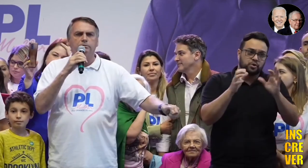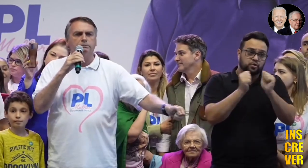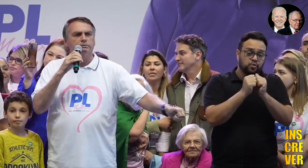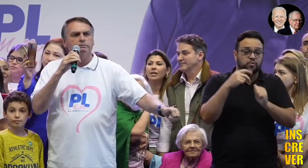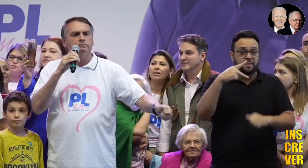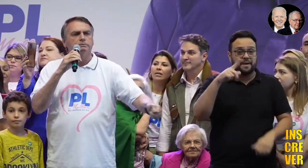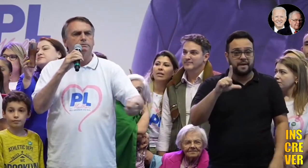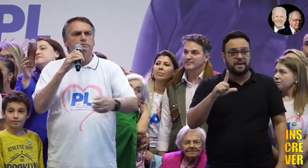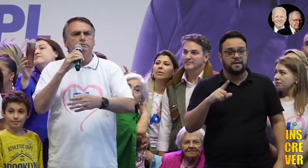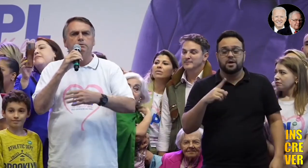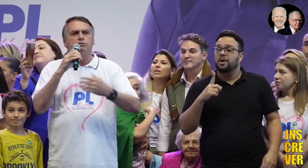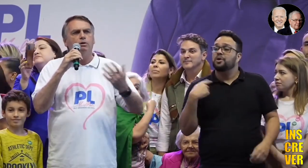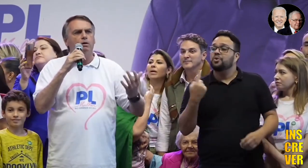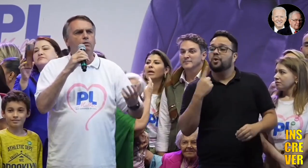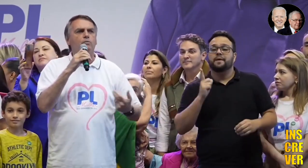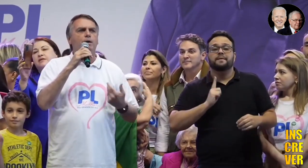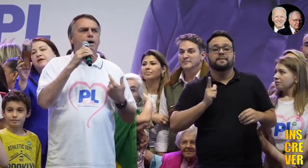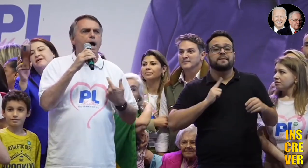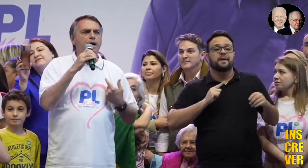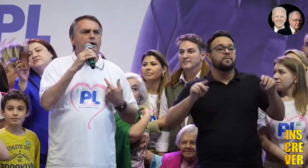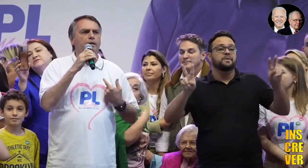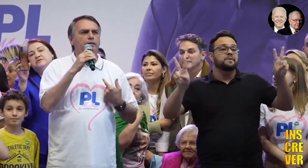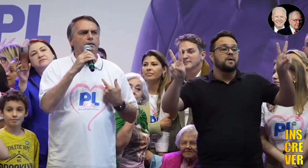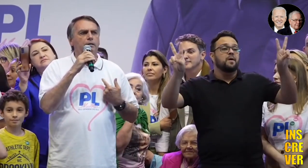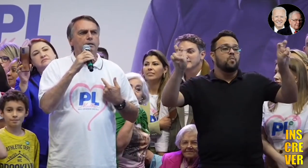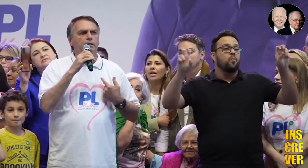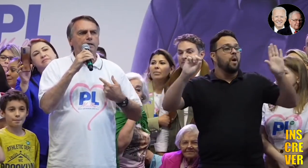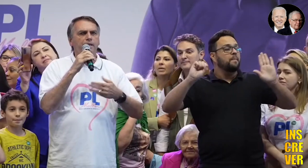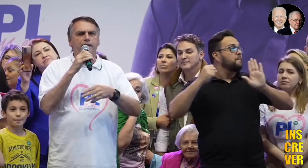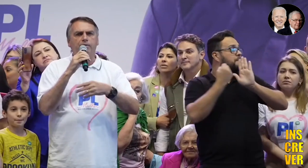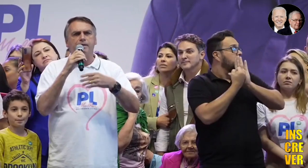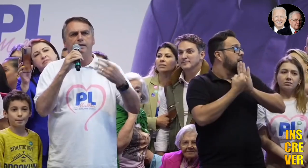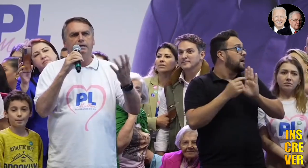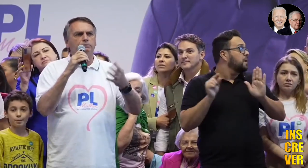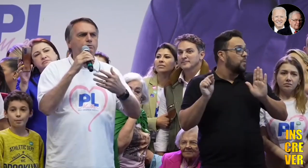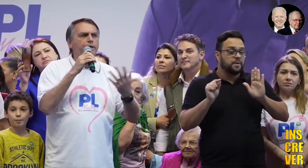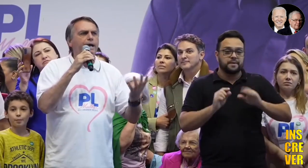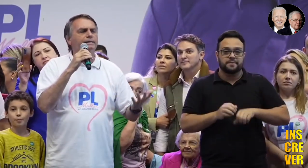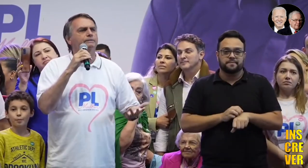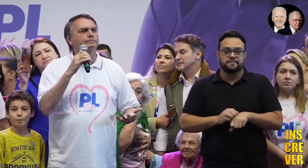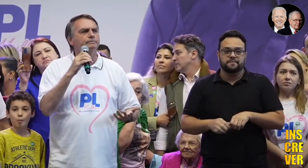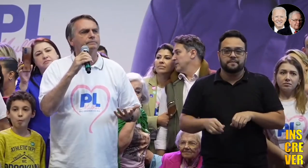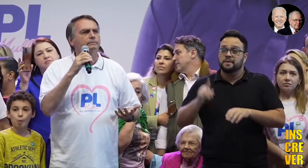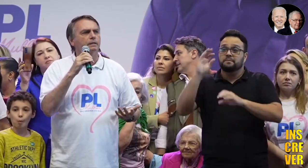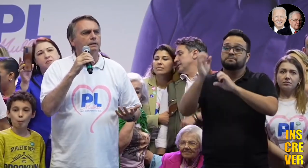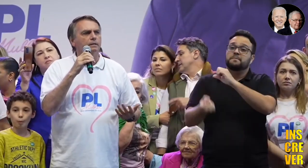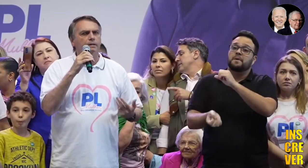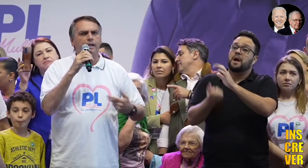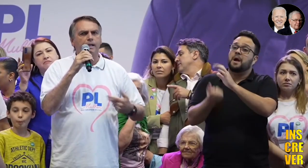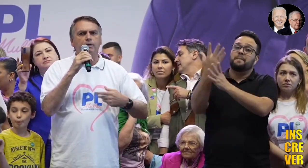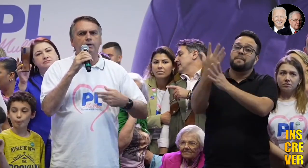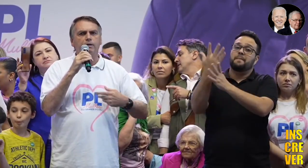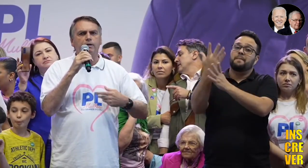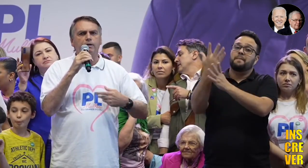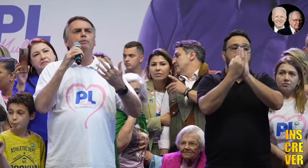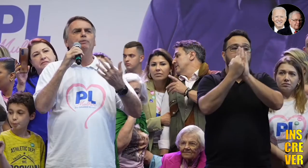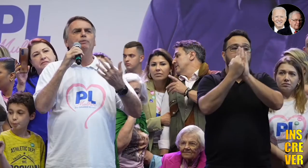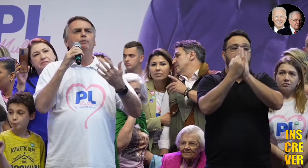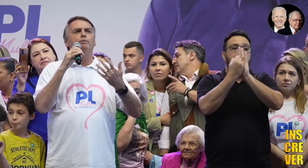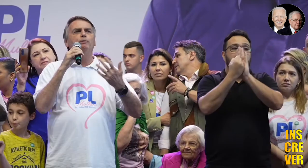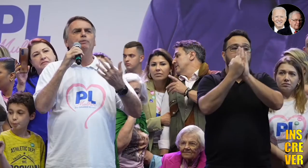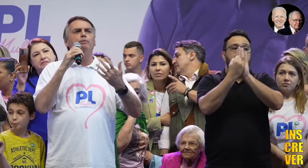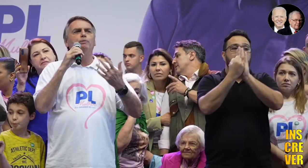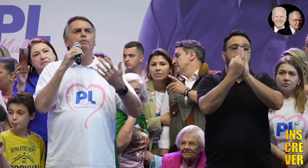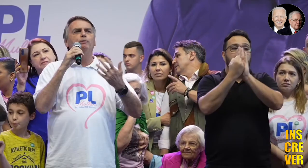temos um slogan, uma marca que nasceu assim do nada, nasceu de forma